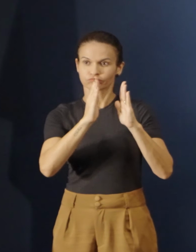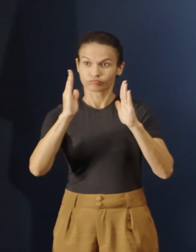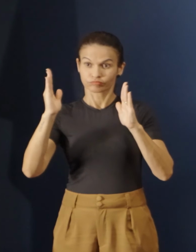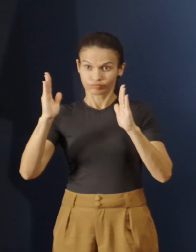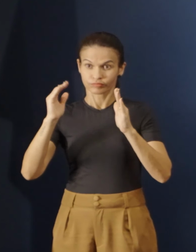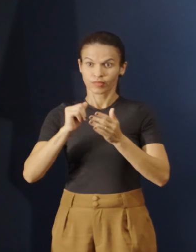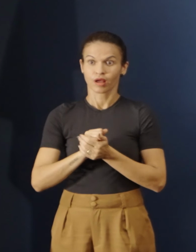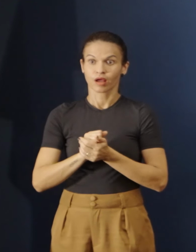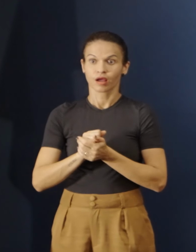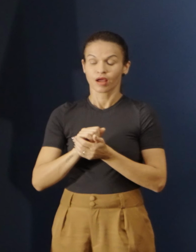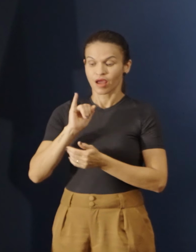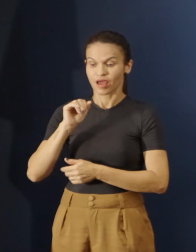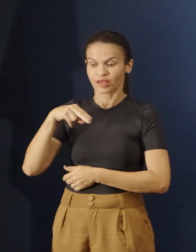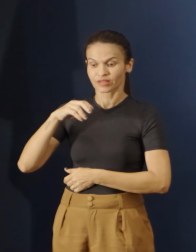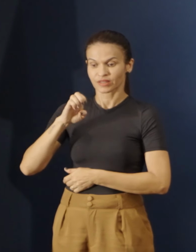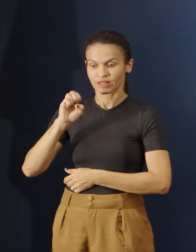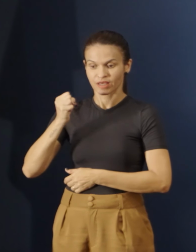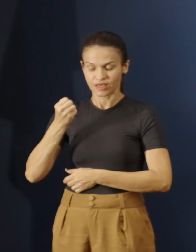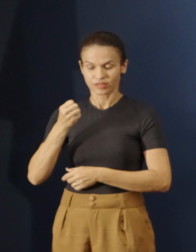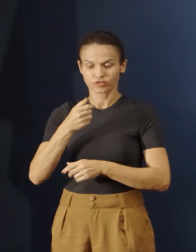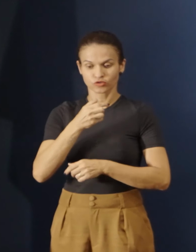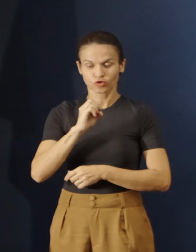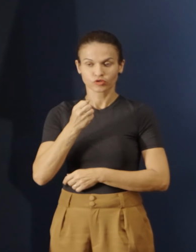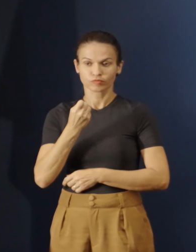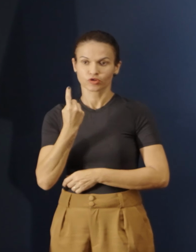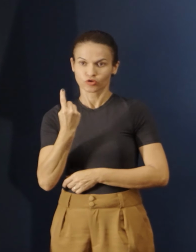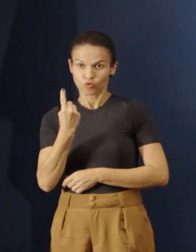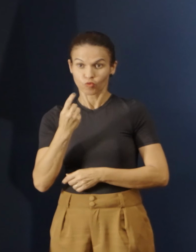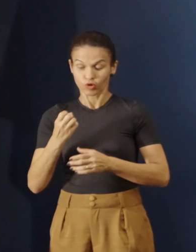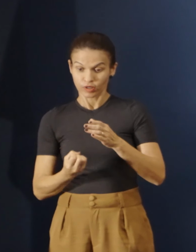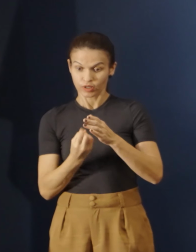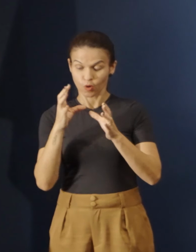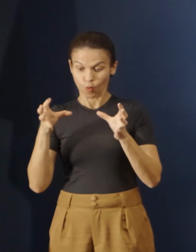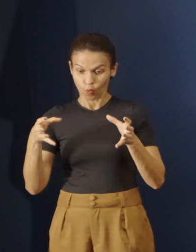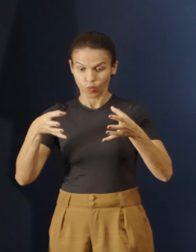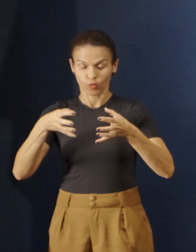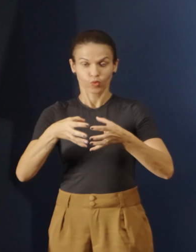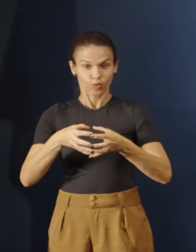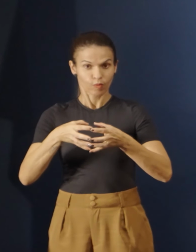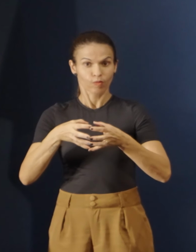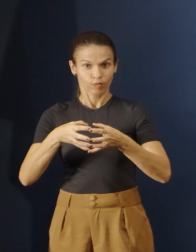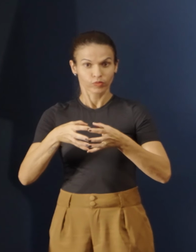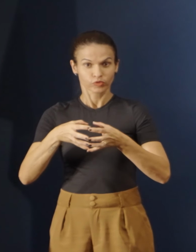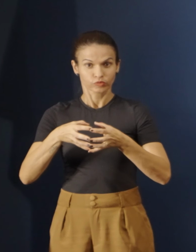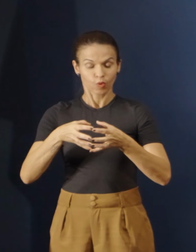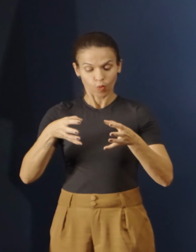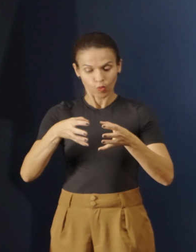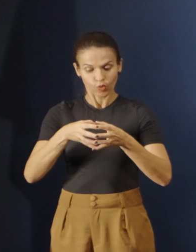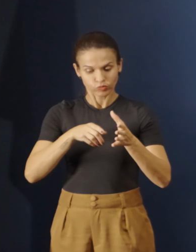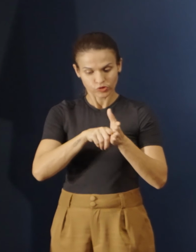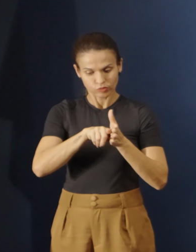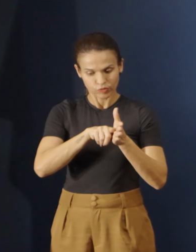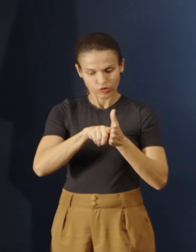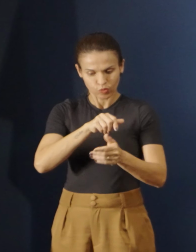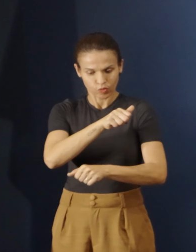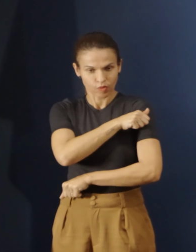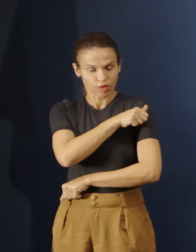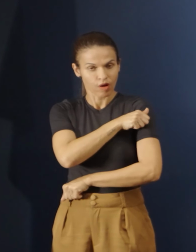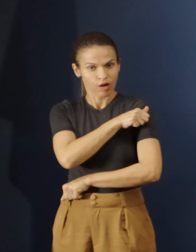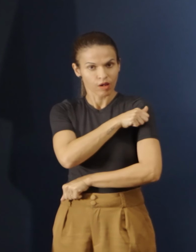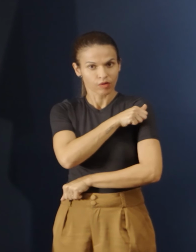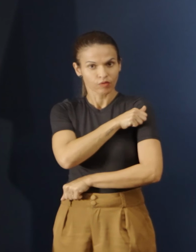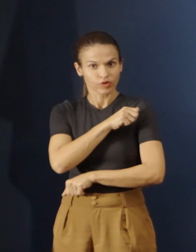isso, a Eneida, em 2001, cria também uma comissão, cria um grupo, cria um, uma equipe de pesquisa com os alunos,